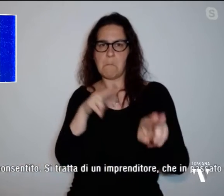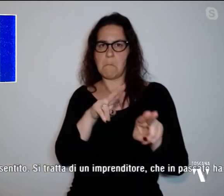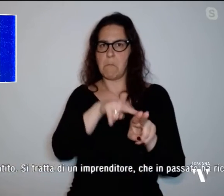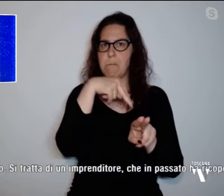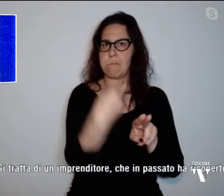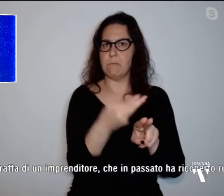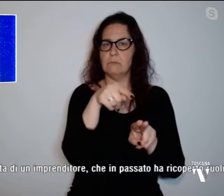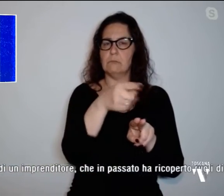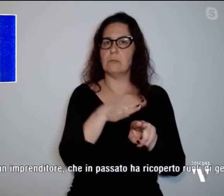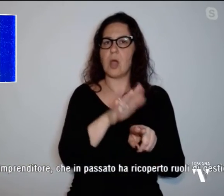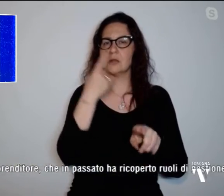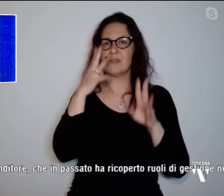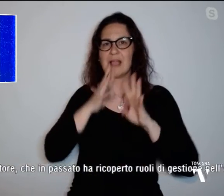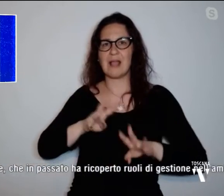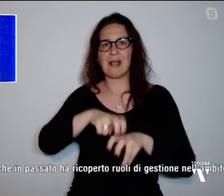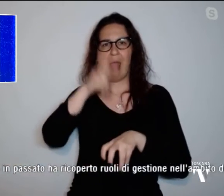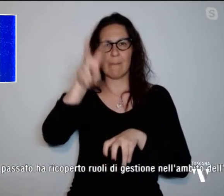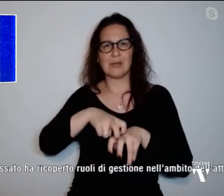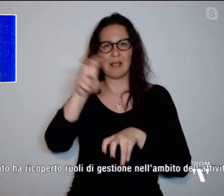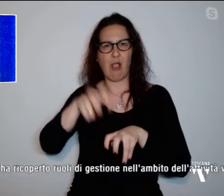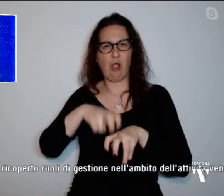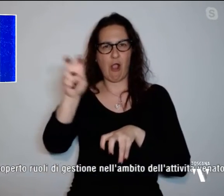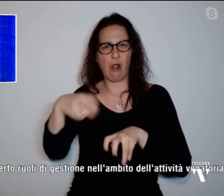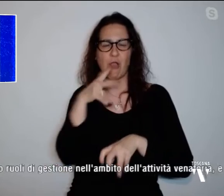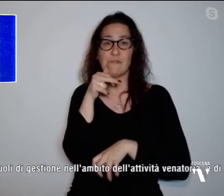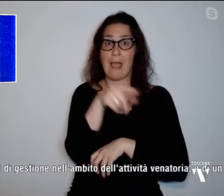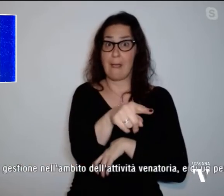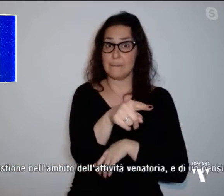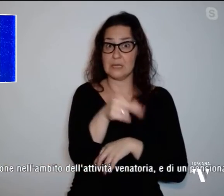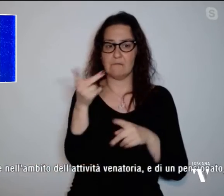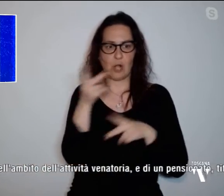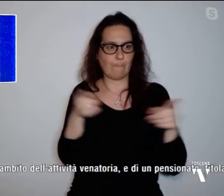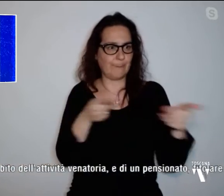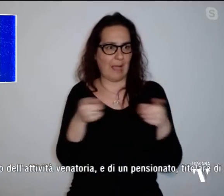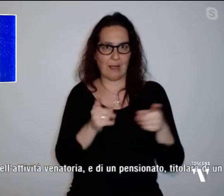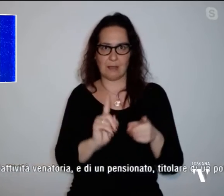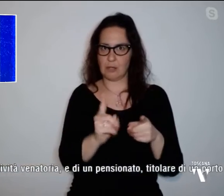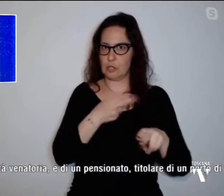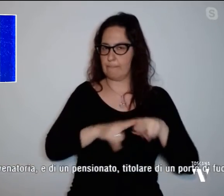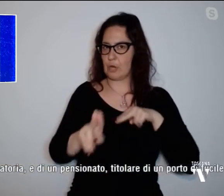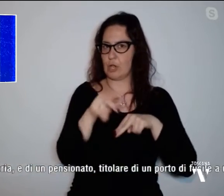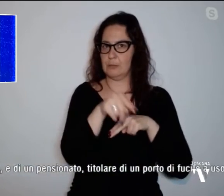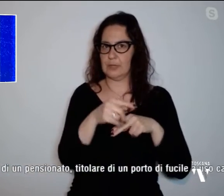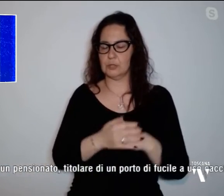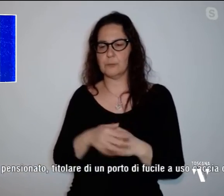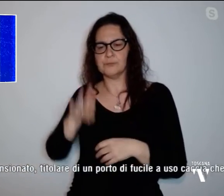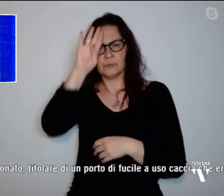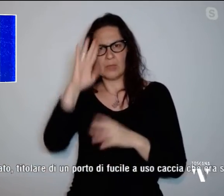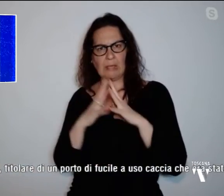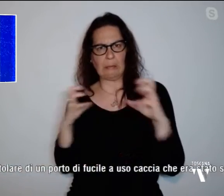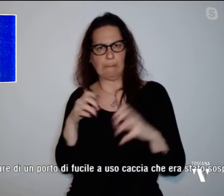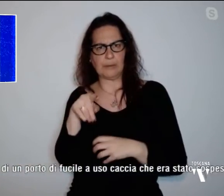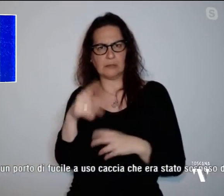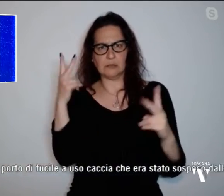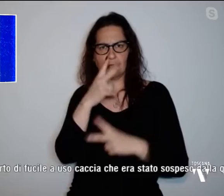capriolo fuori dal periodo consentito. Si tratta di un imprenditore che in passato ha ricoperto ruoli